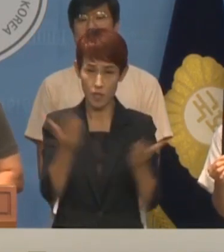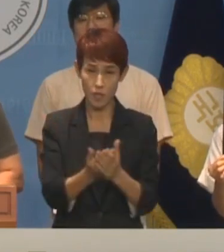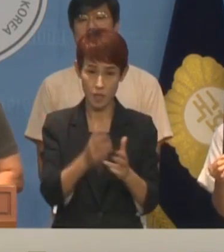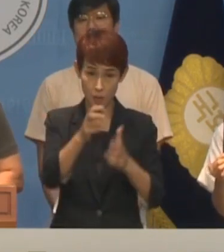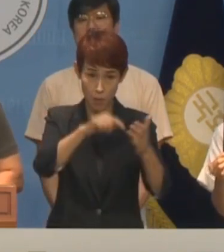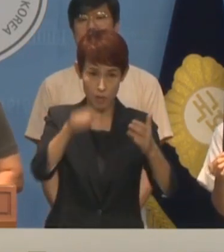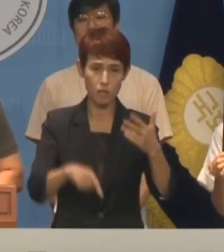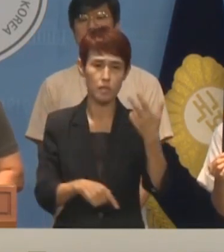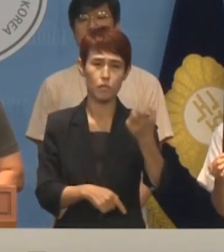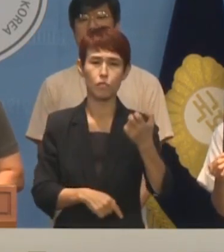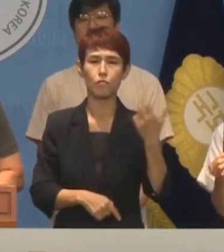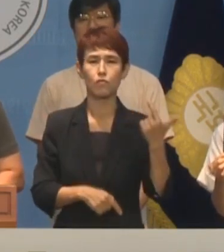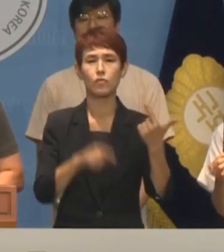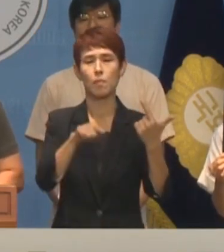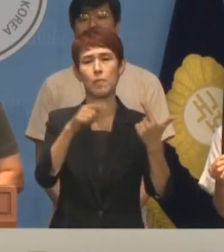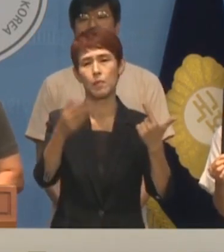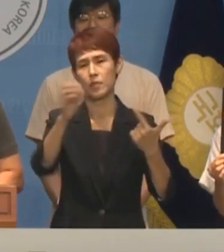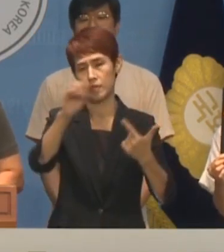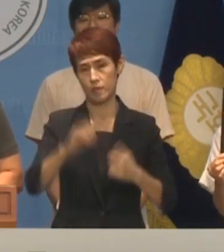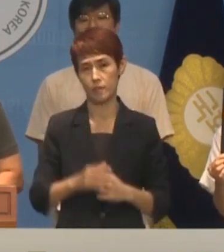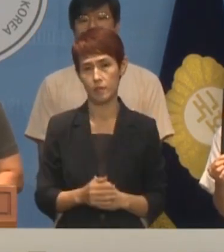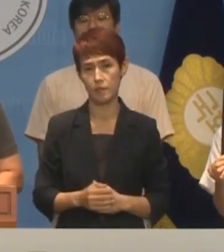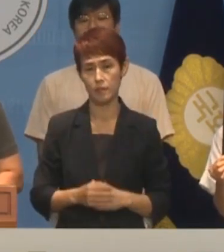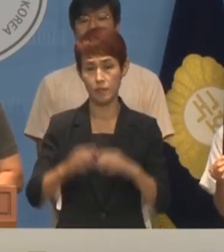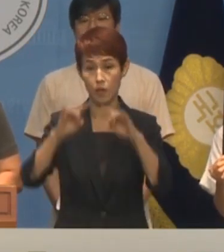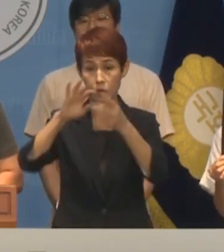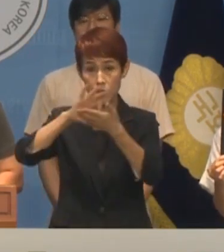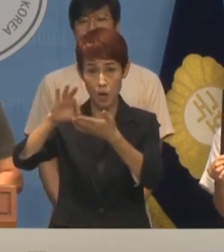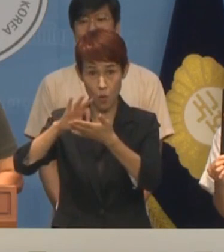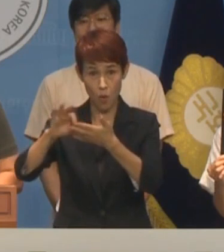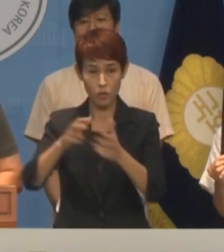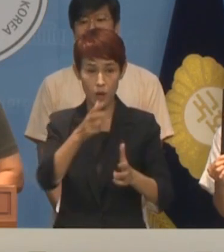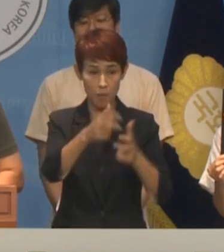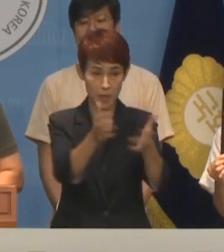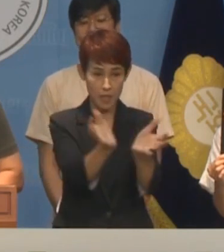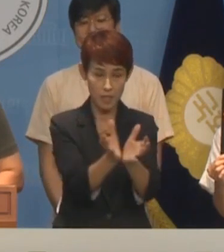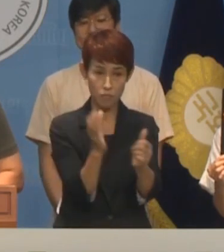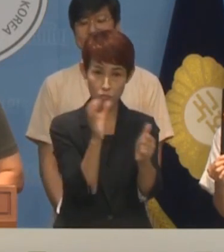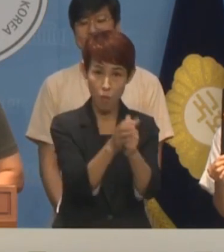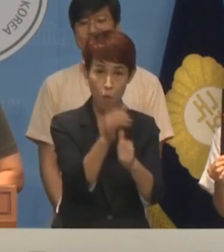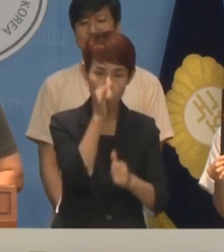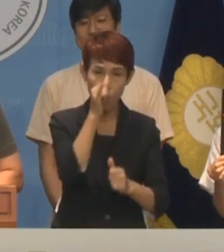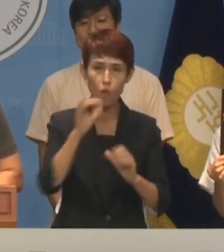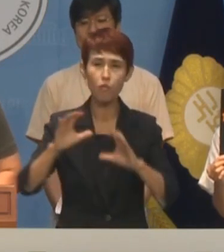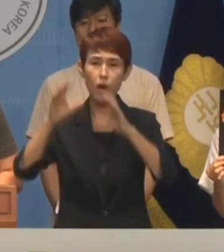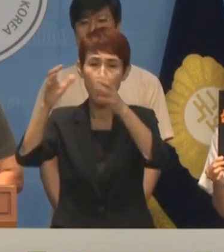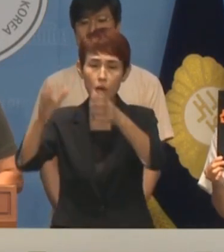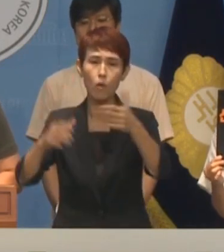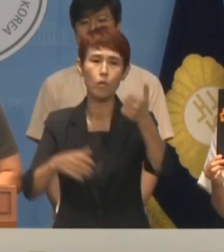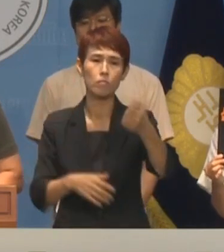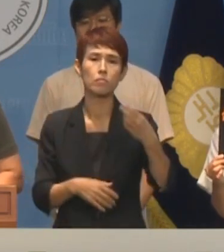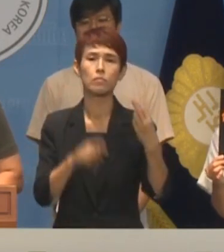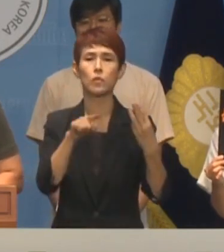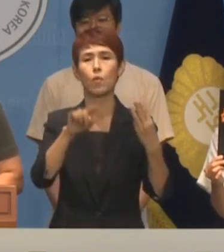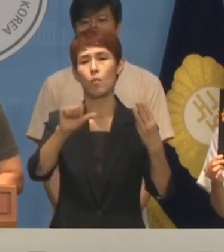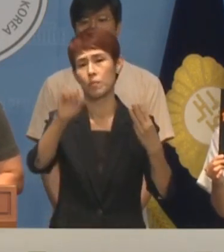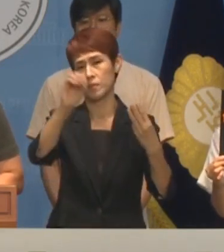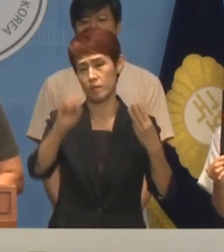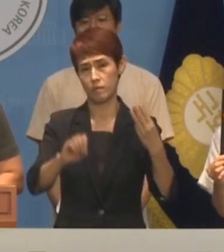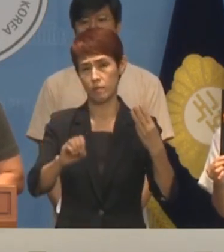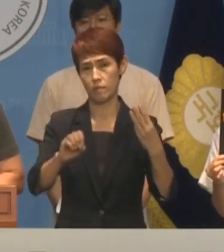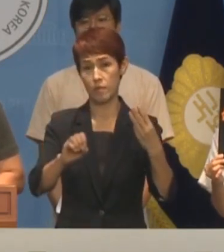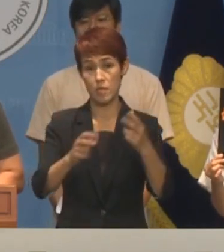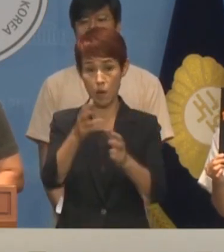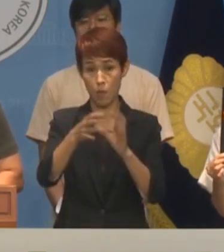차지합니다. 또한 에너지 소비에서도 산업단지가 차지하는 비중은 국가 전체의 53.5%, 산업